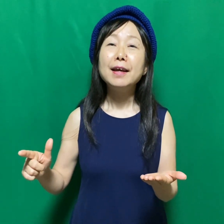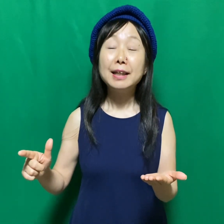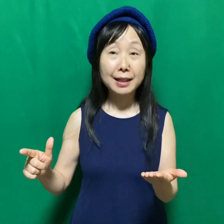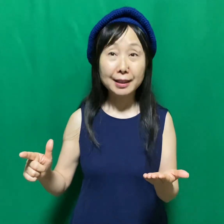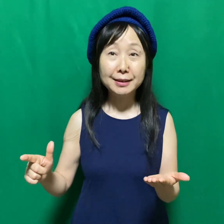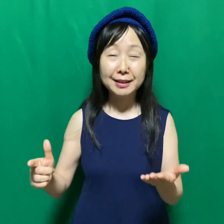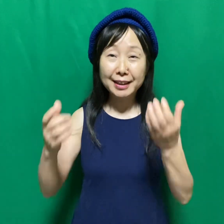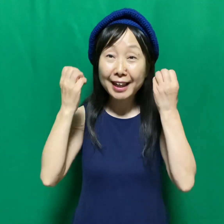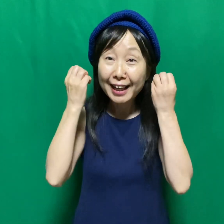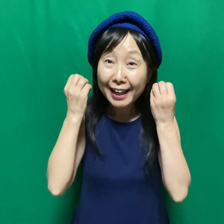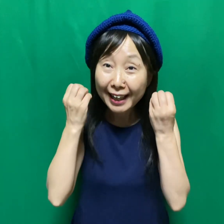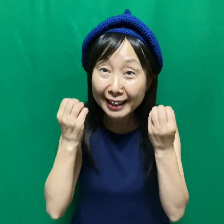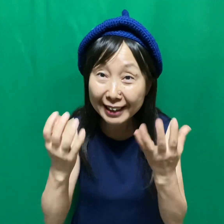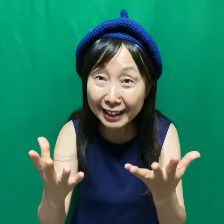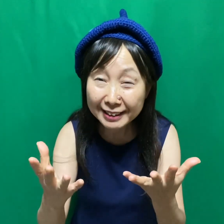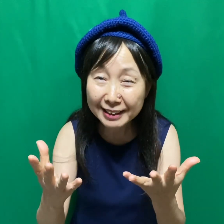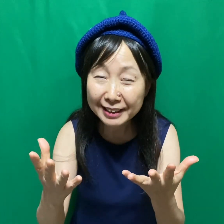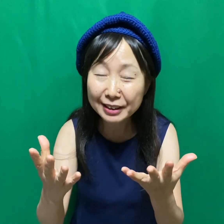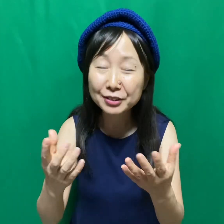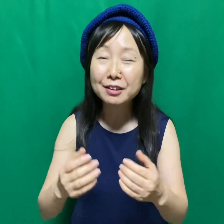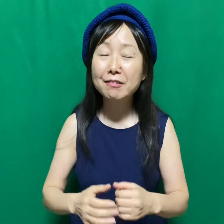新しい。新しいって手話は、